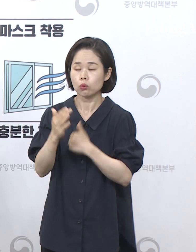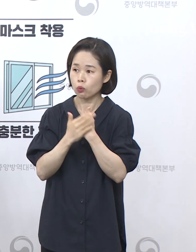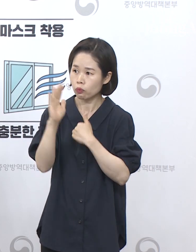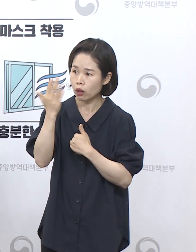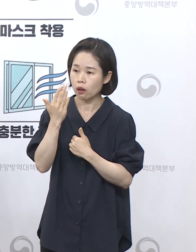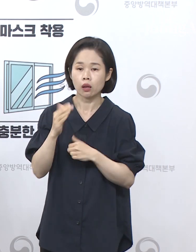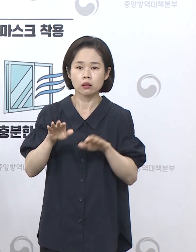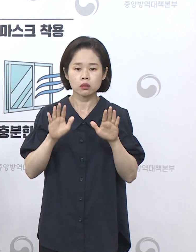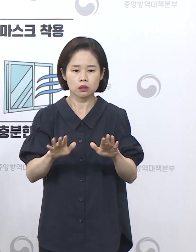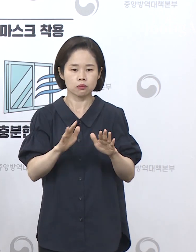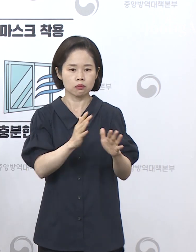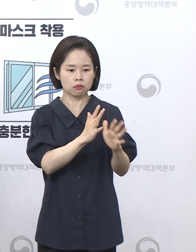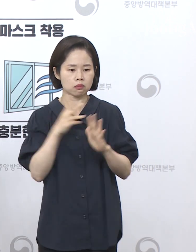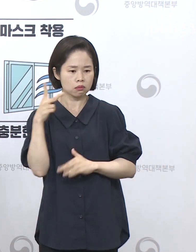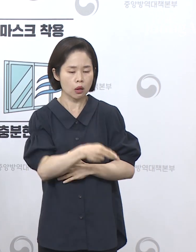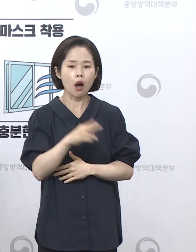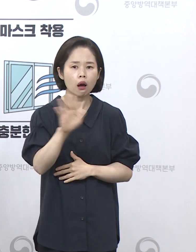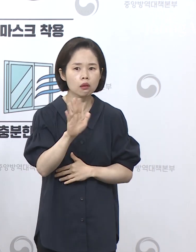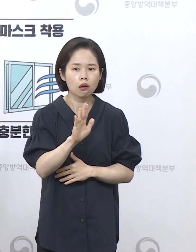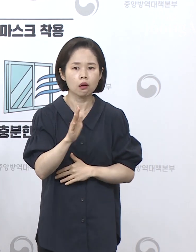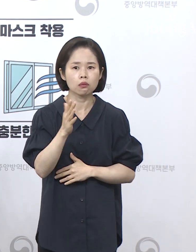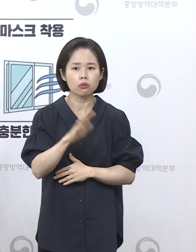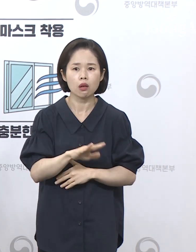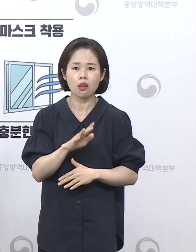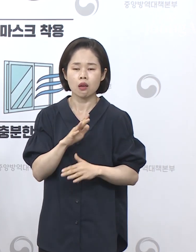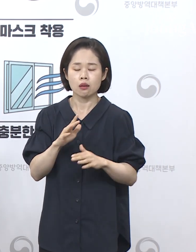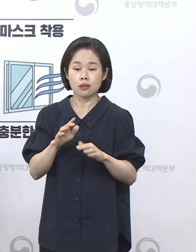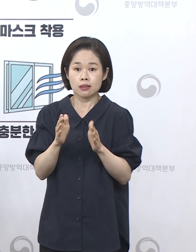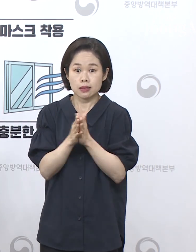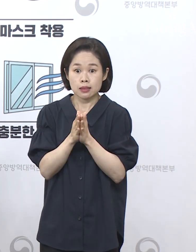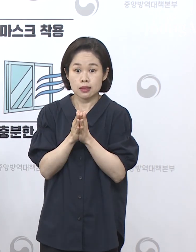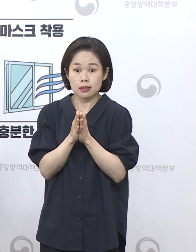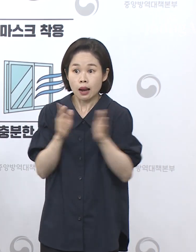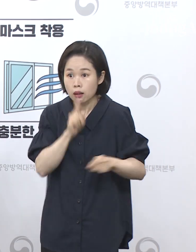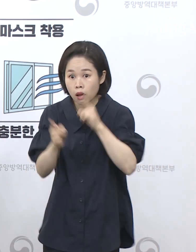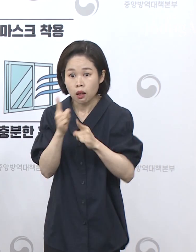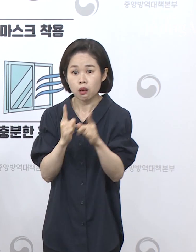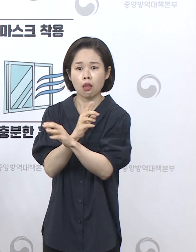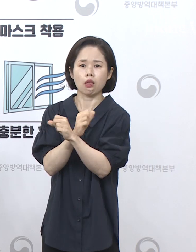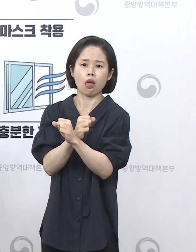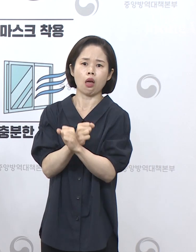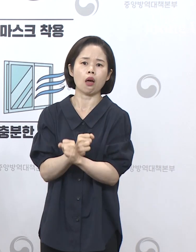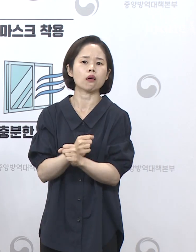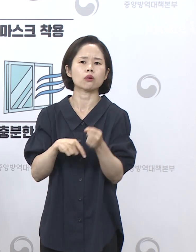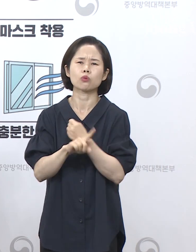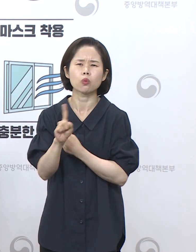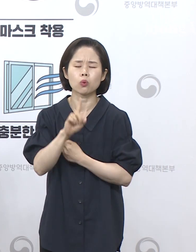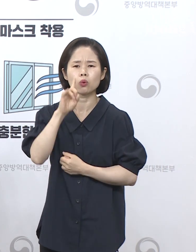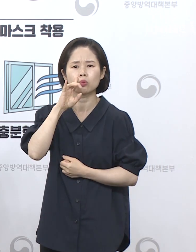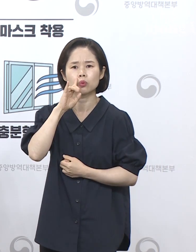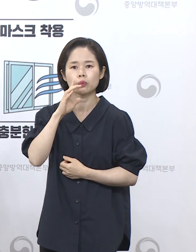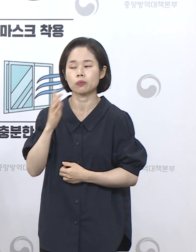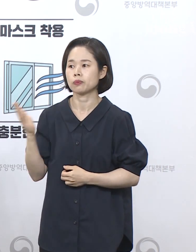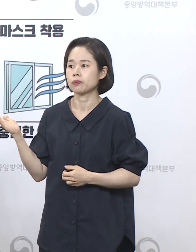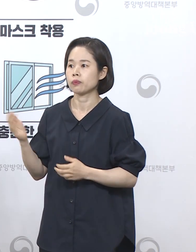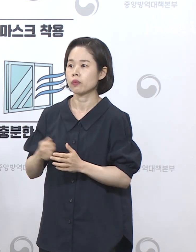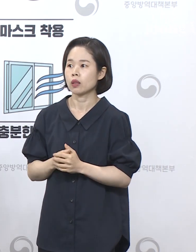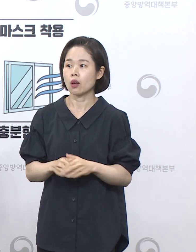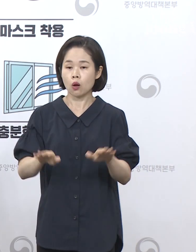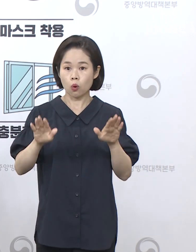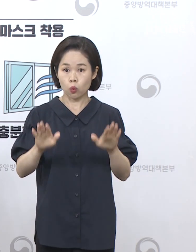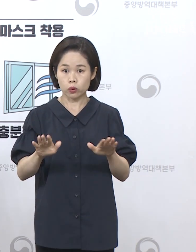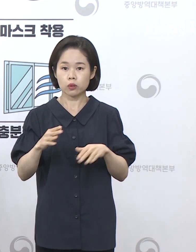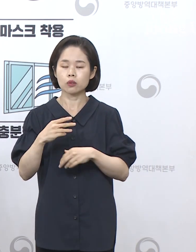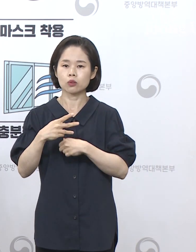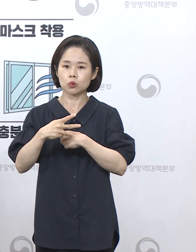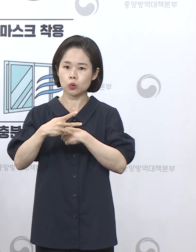보는지 궁금하다 질문 있습니다. 네, 오늘부터 이제 저희가 그 초등학교 3학년